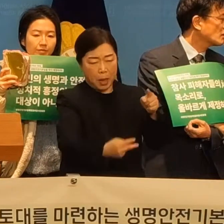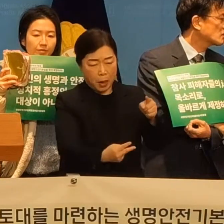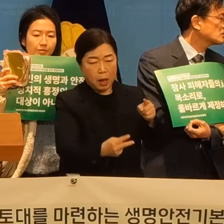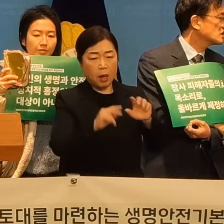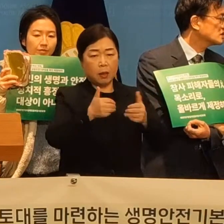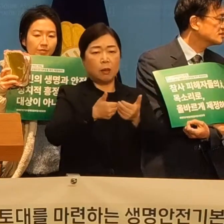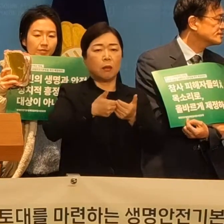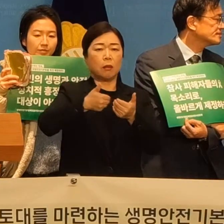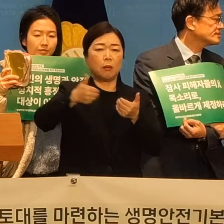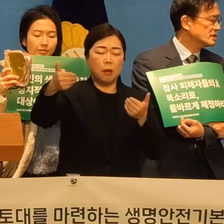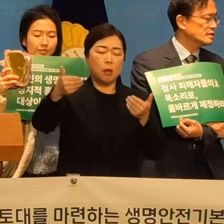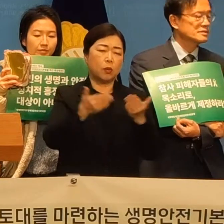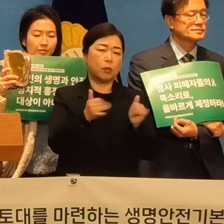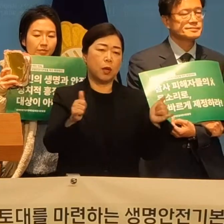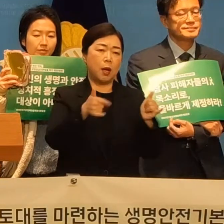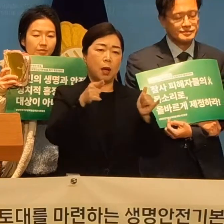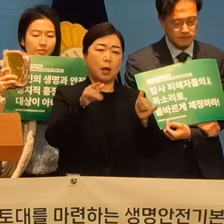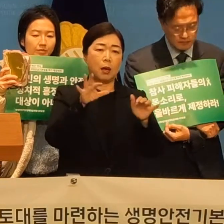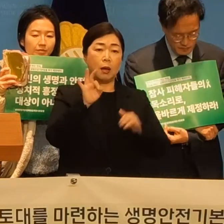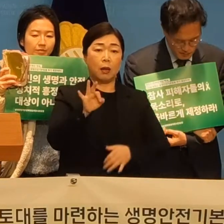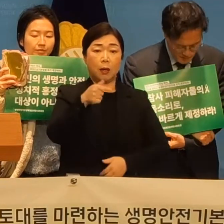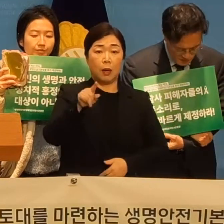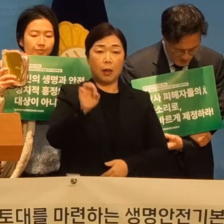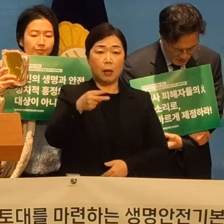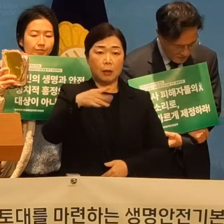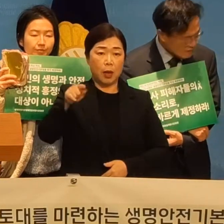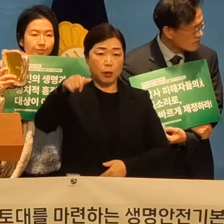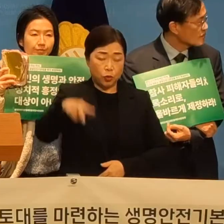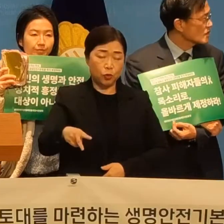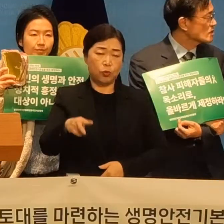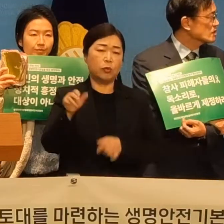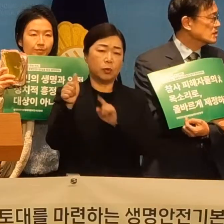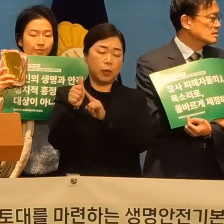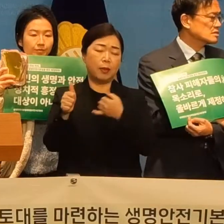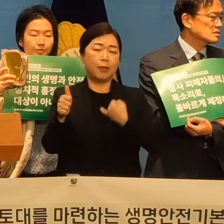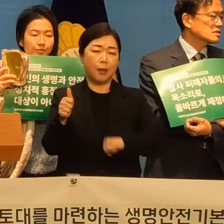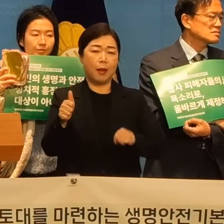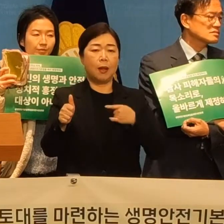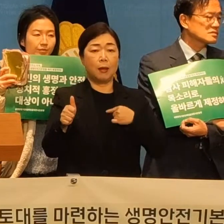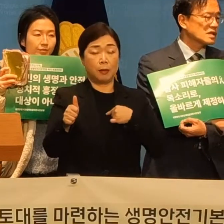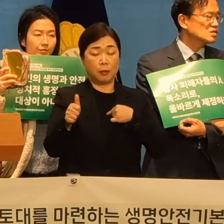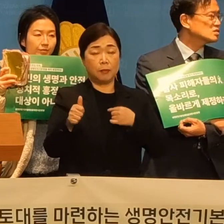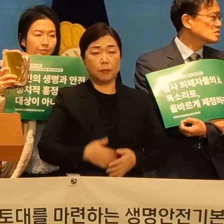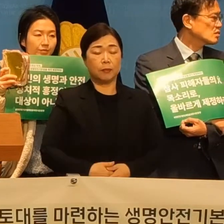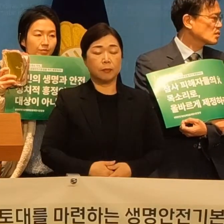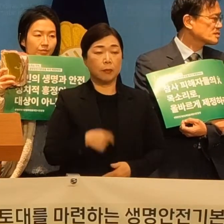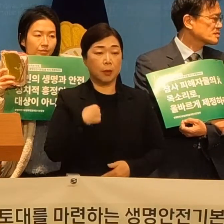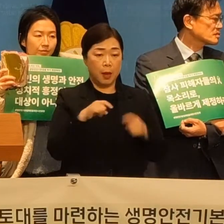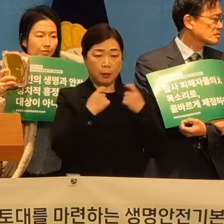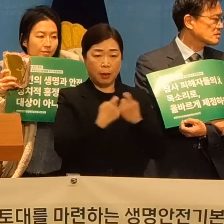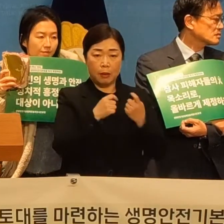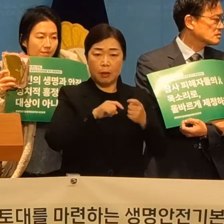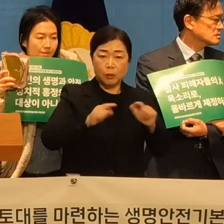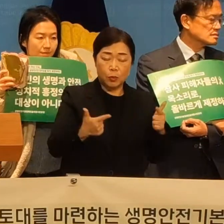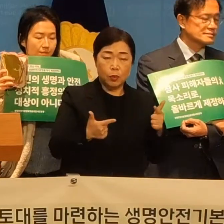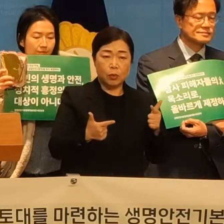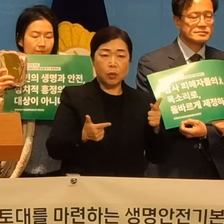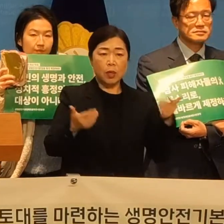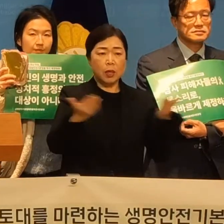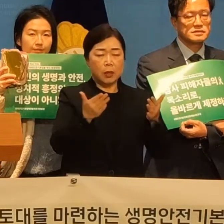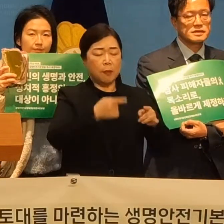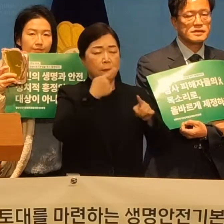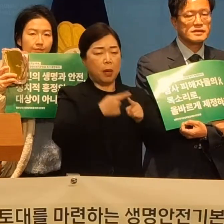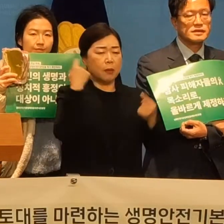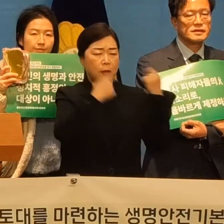세상을 떠난 노동자 강대규의 딸 강효진입니다. 오늘 저는 한 개인이 아니라 산업재해로 가족을 잃은